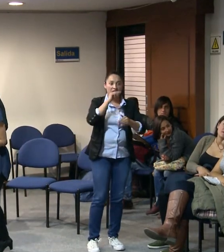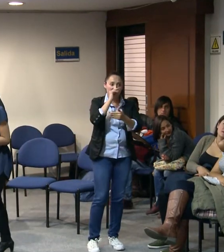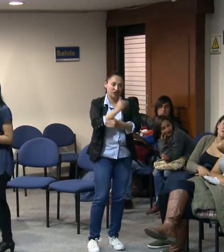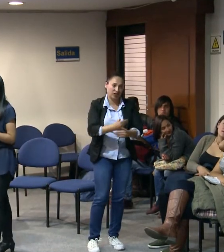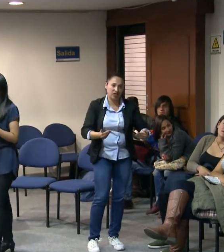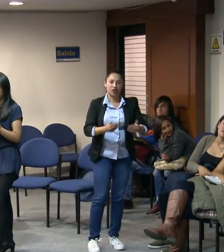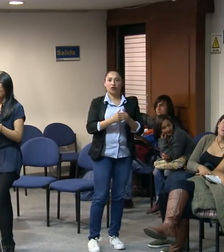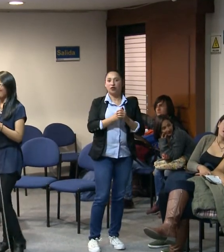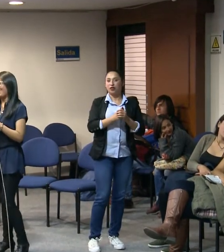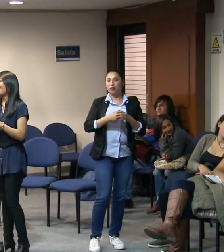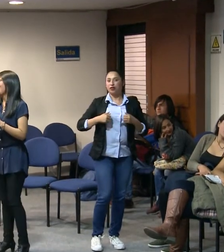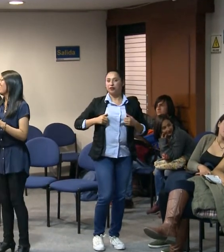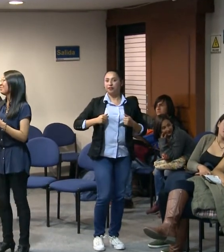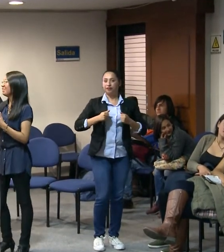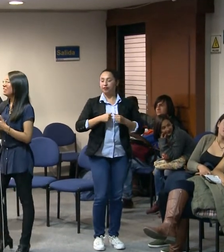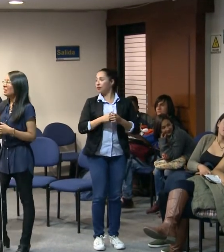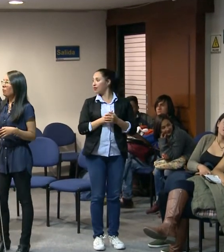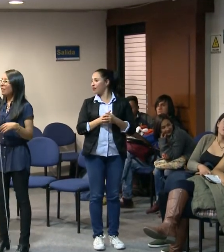Pues,